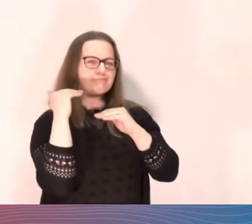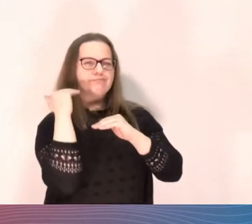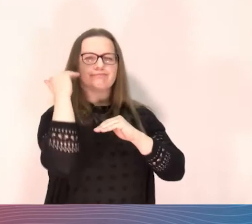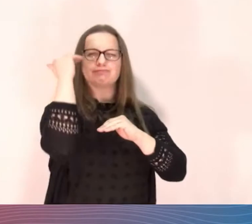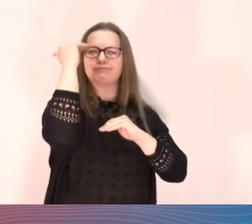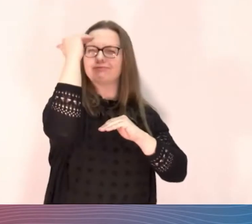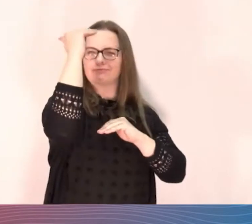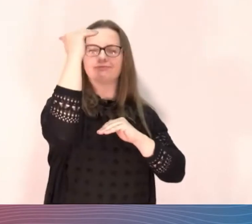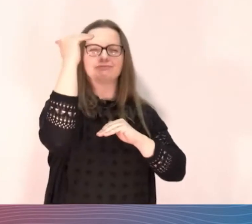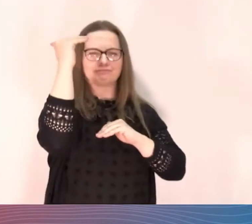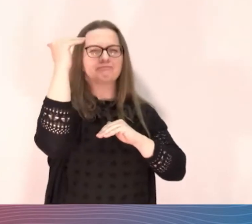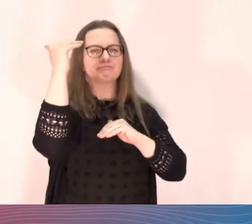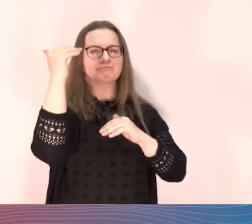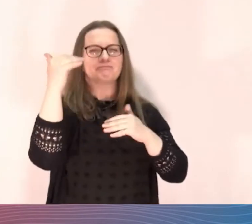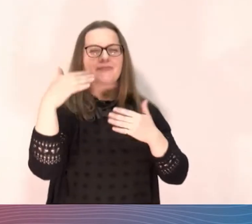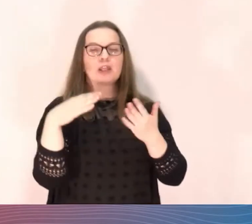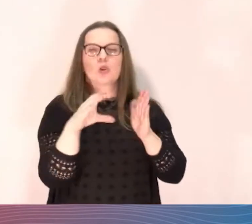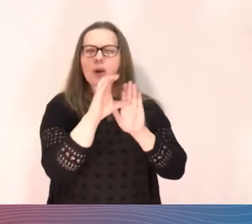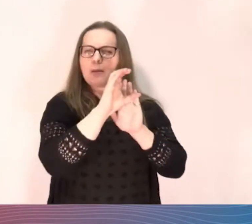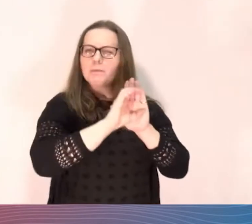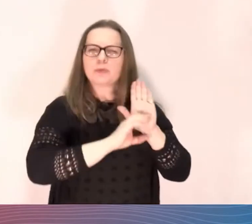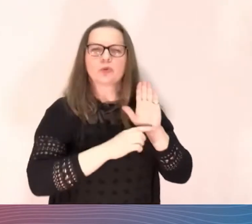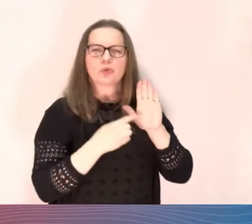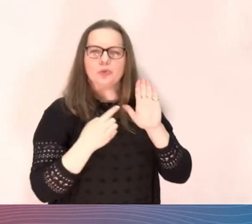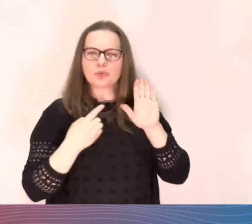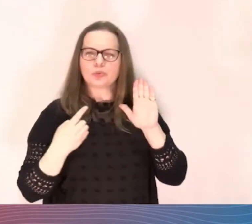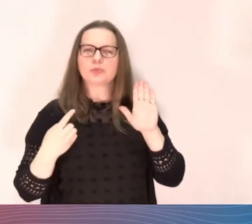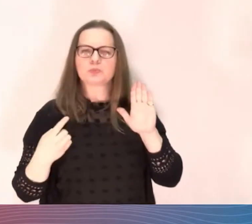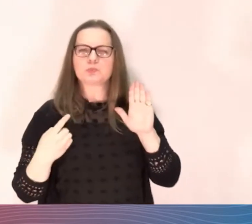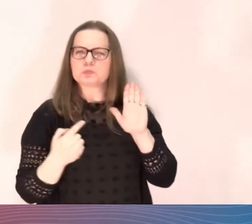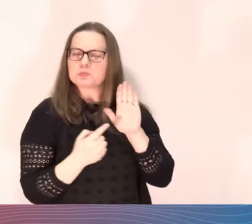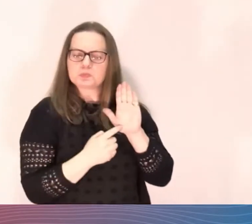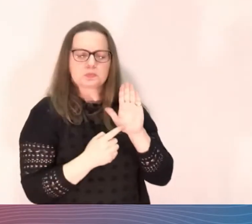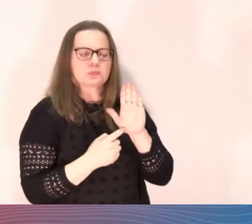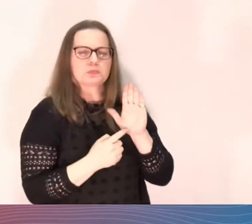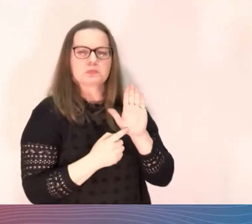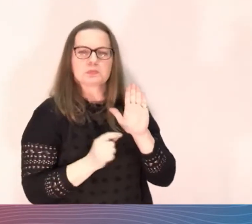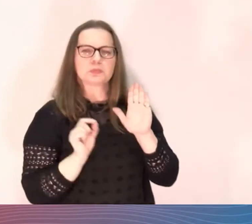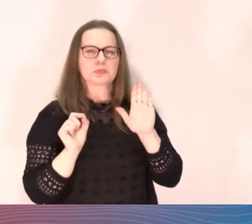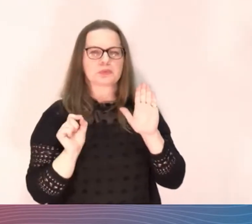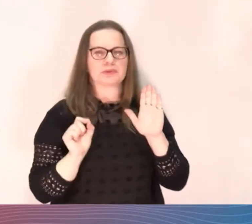E o livro de Efésios, logo no capítulo 1, nos mostra